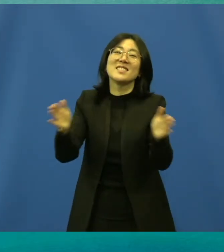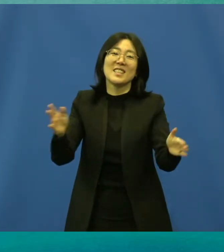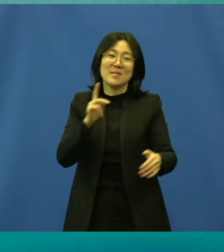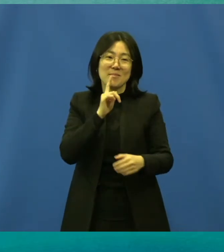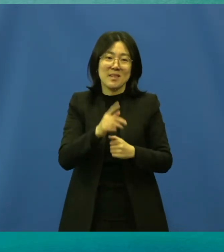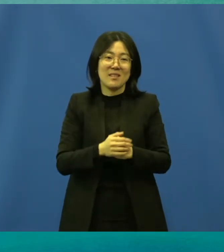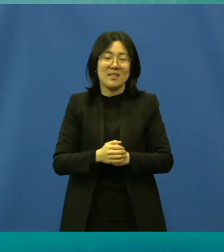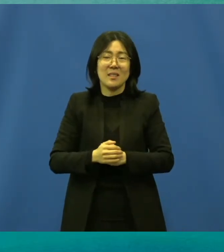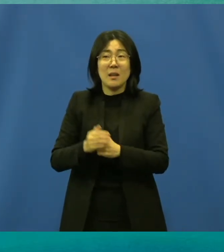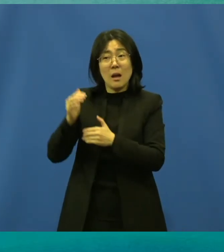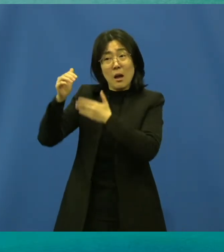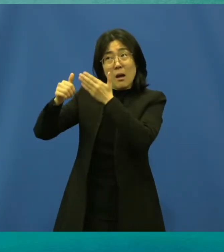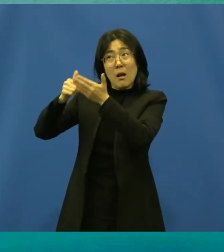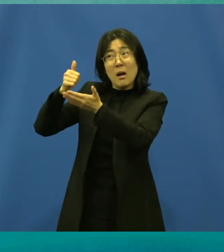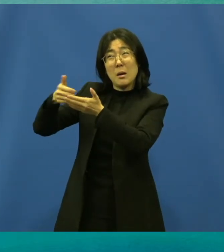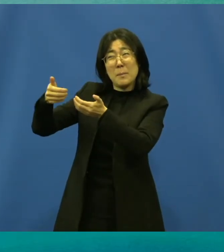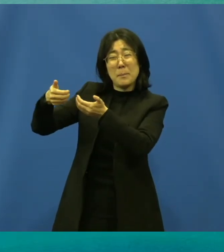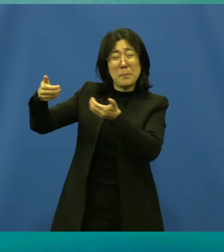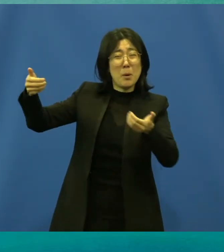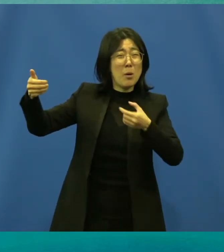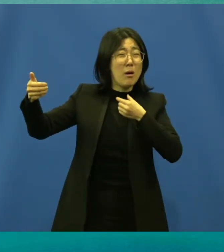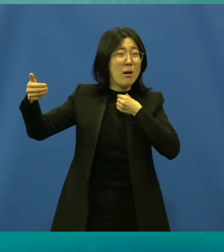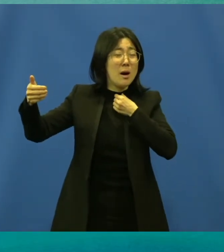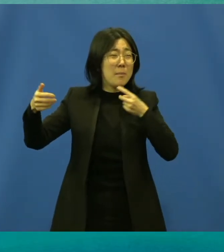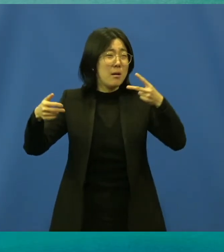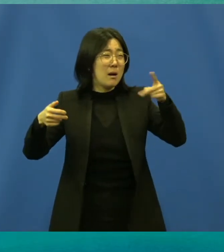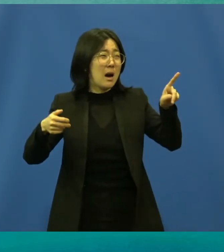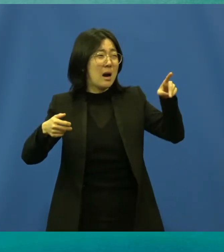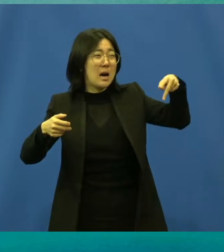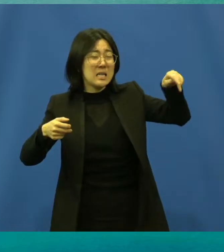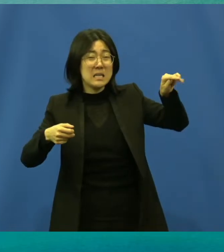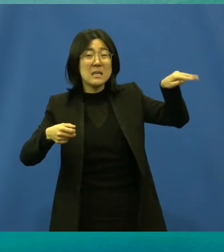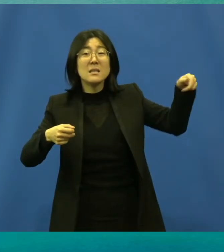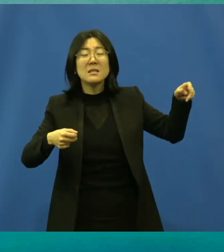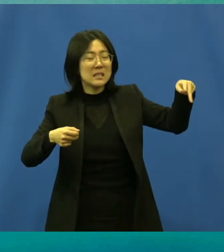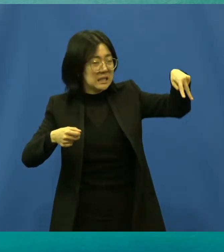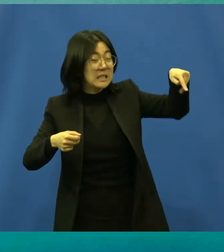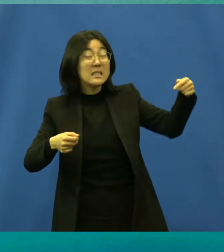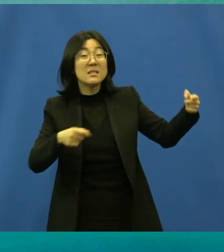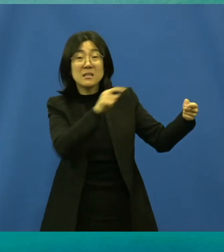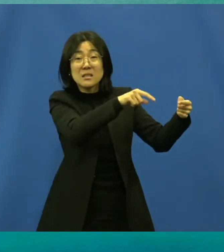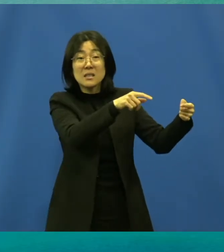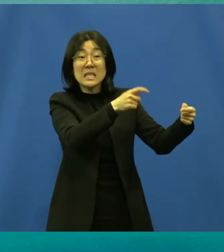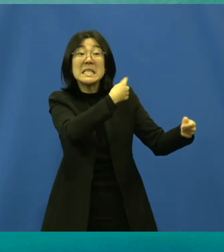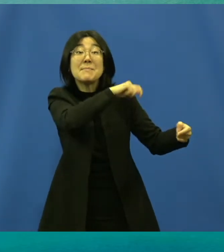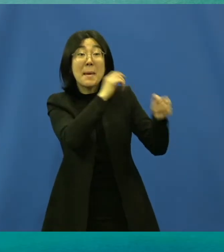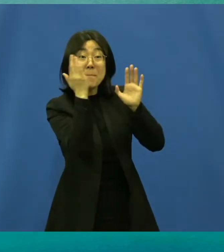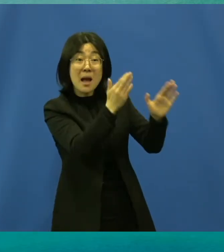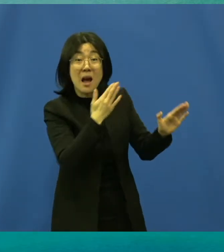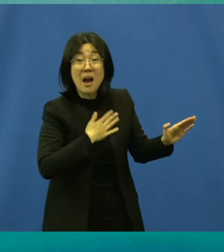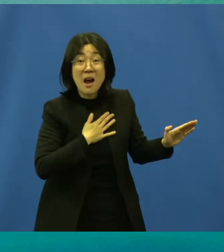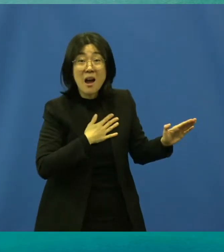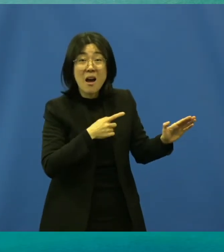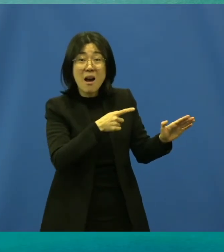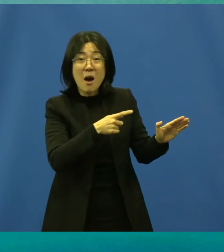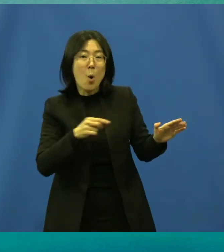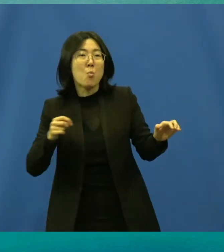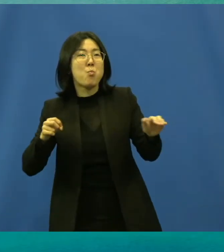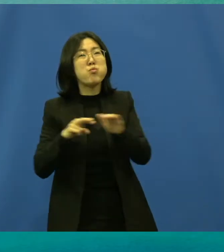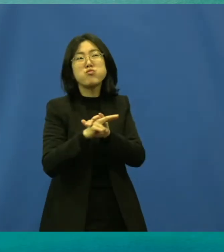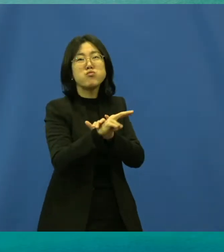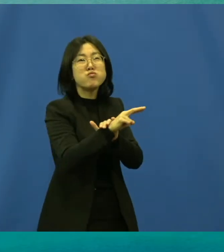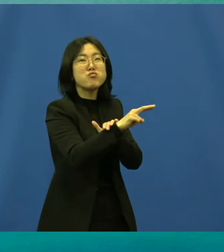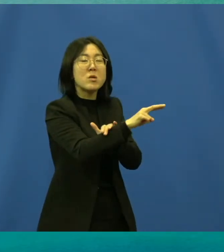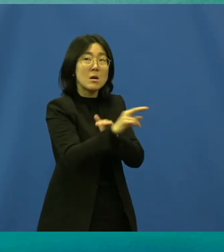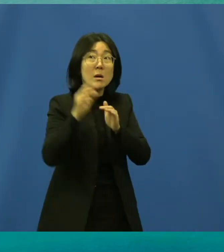가능한 하나님으로부터 멀어지고자 다시스 행을 배를 탔습니다. 그는 하나님의 임재를 즐거워하지 않았고